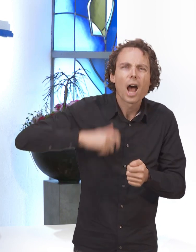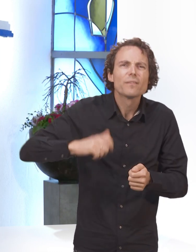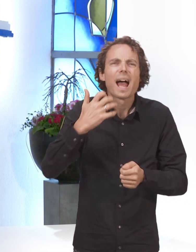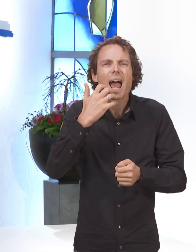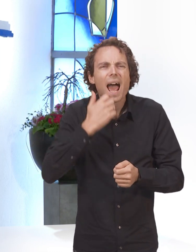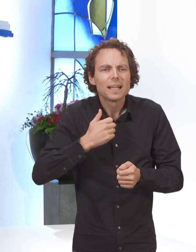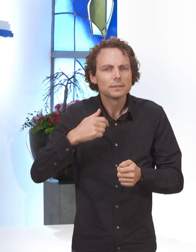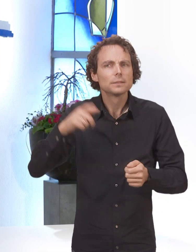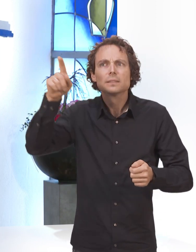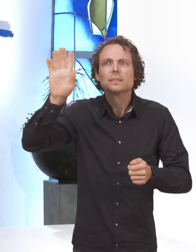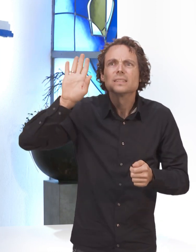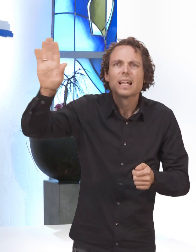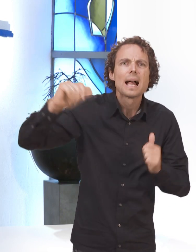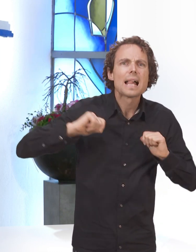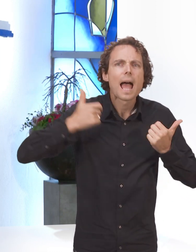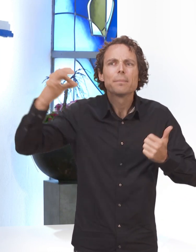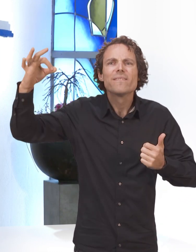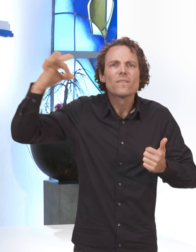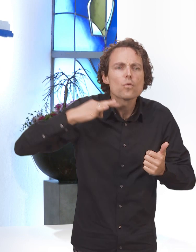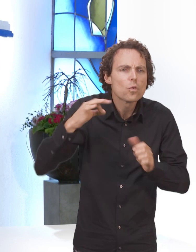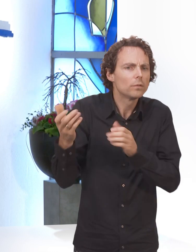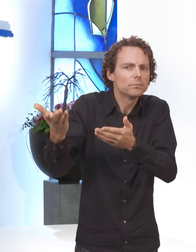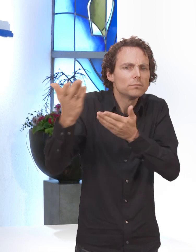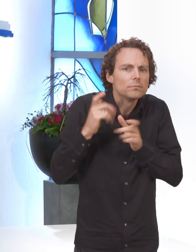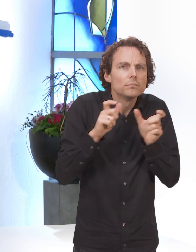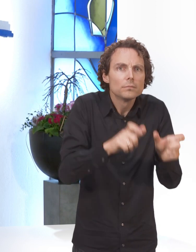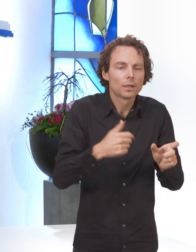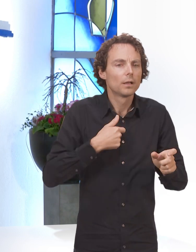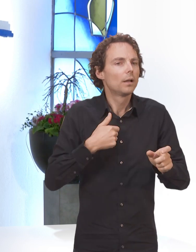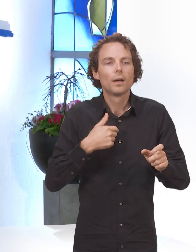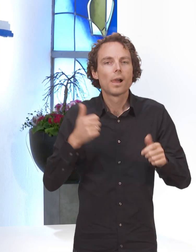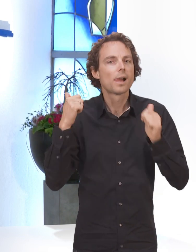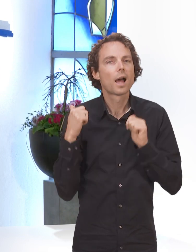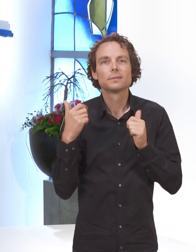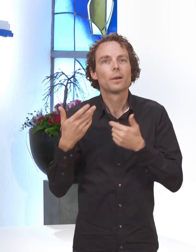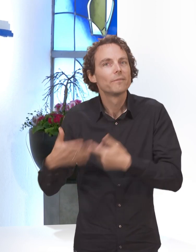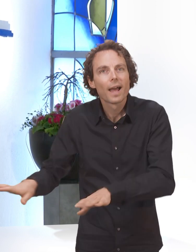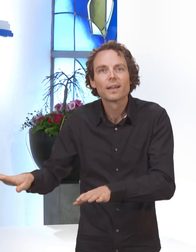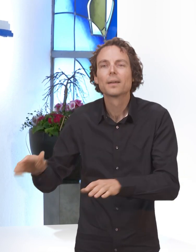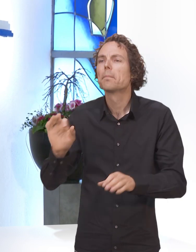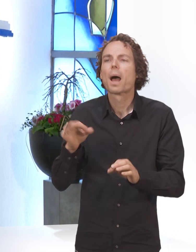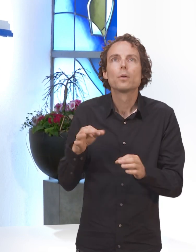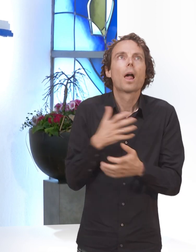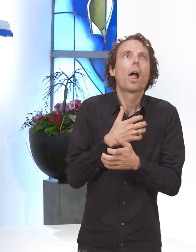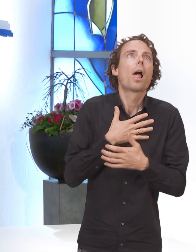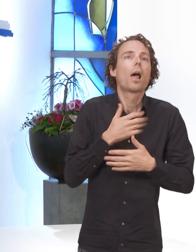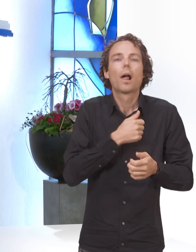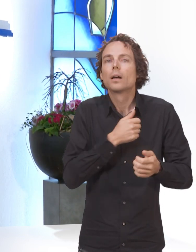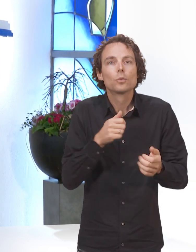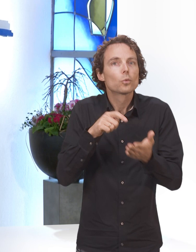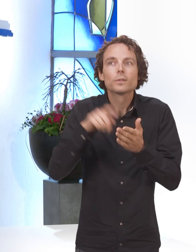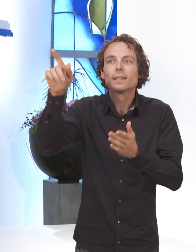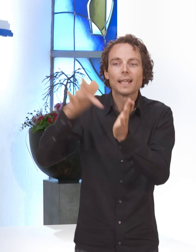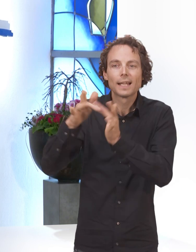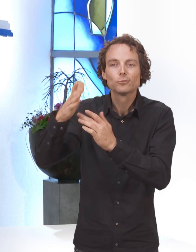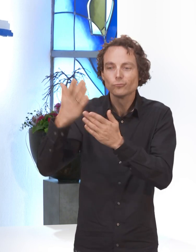Leben für mich einsetzt. Das entlastet, entkrampft und entspannt. Ich muss mich nicht mehr so ernst nehmen, weil Jesus das schon gemacht